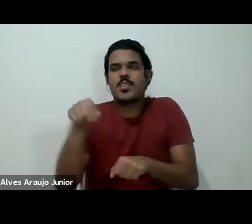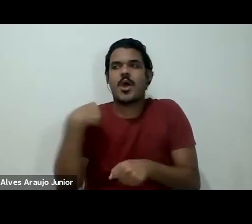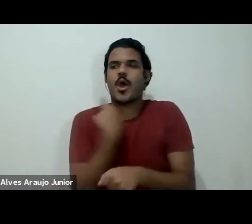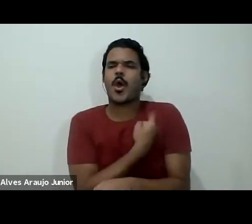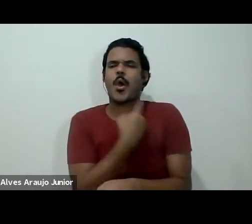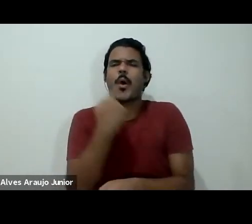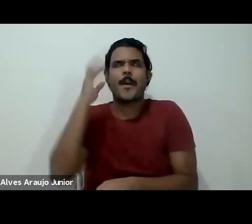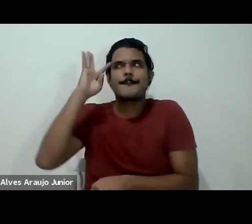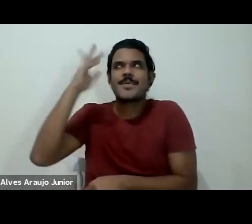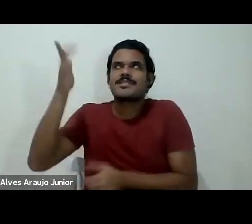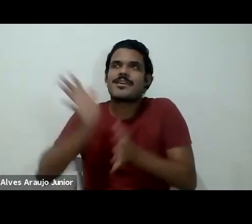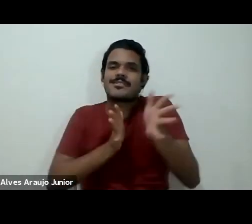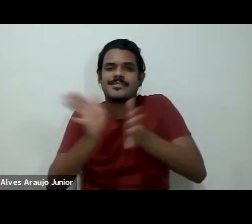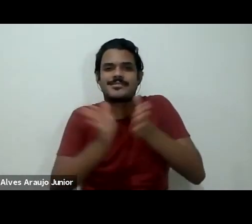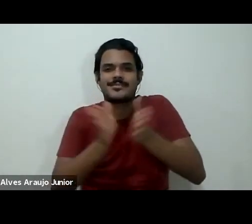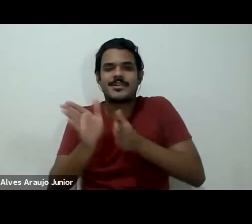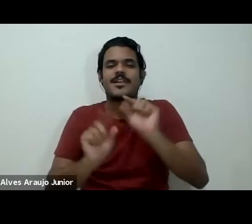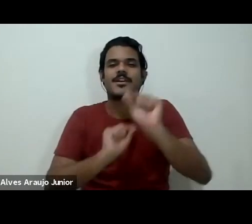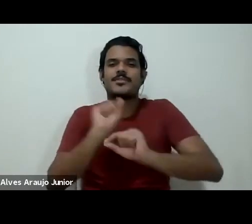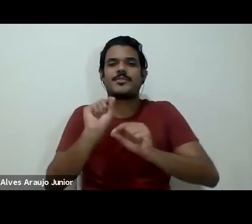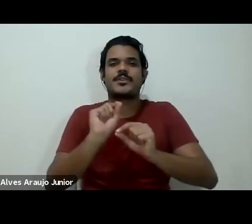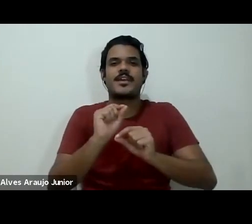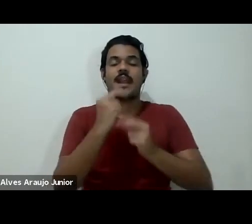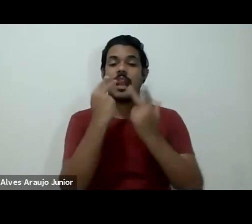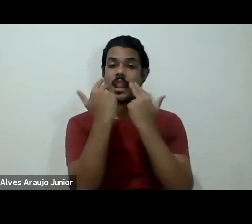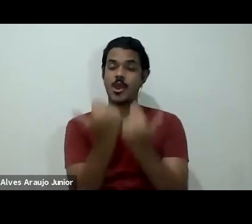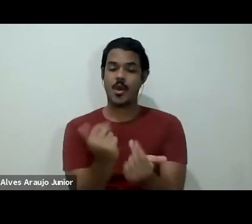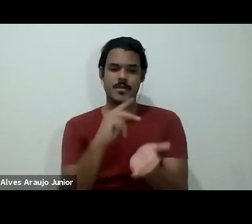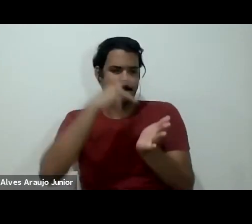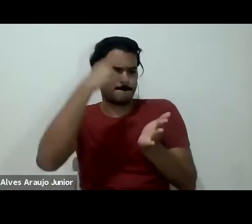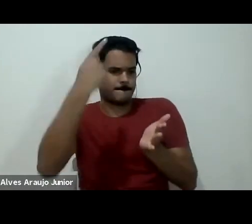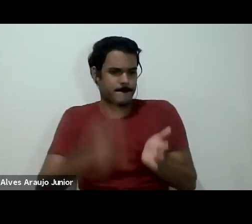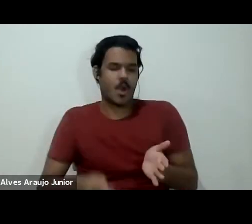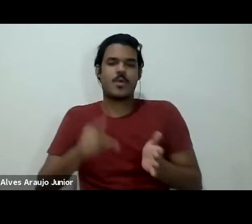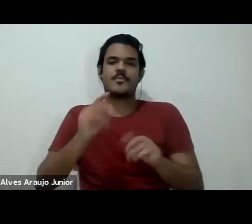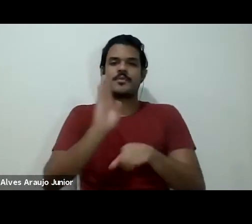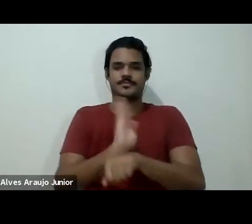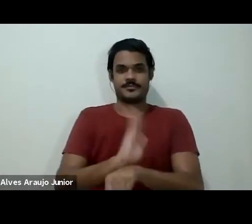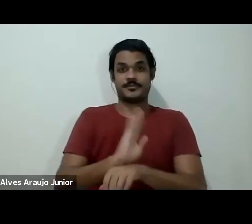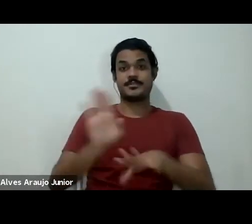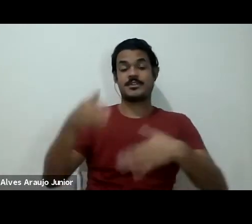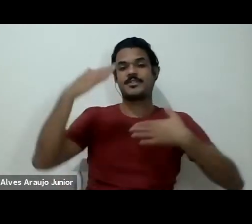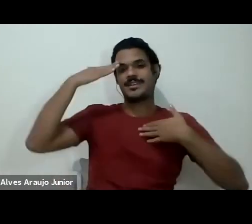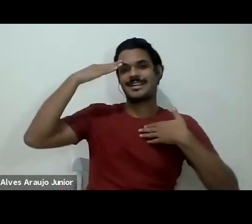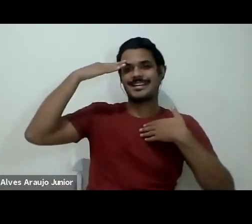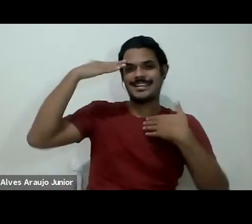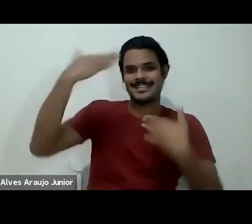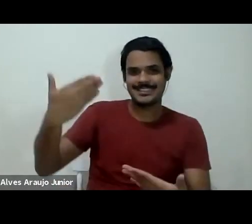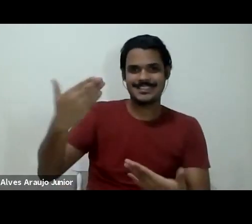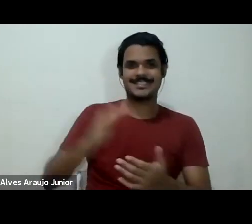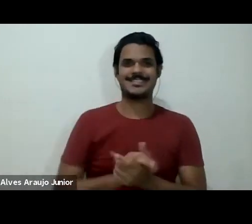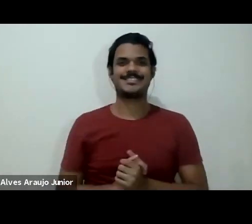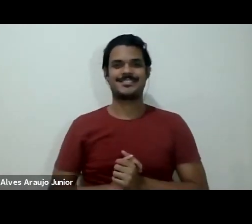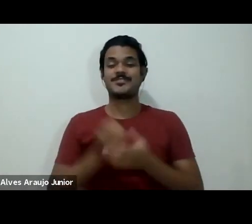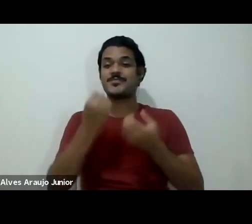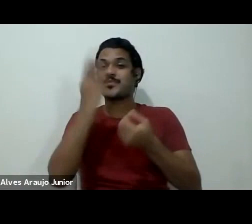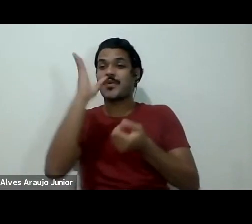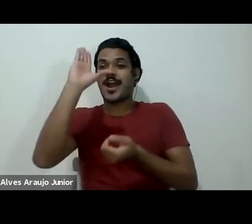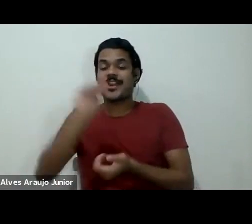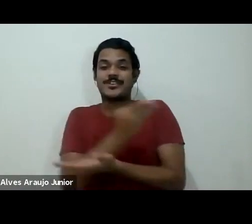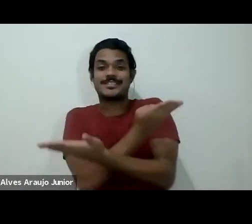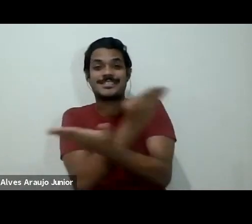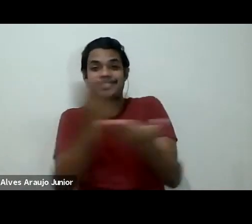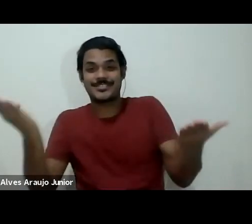a acessibilidade como a própria linguagem do filme. Agradeço imensamente e uma boa noite a